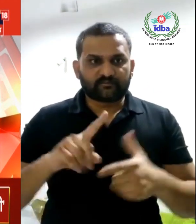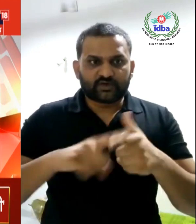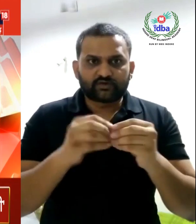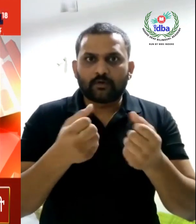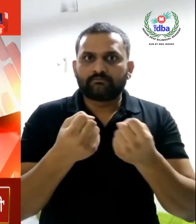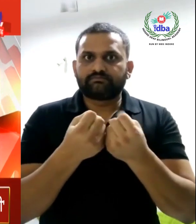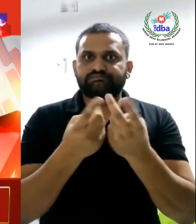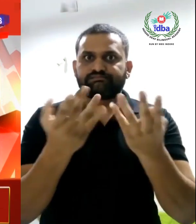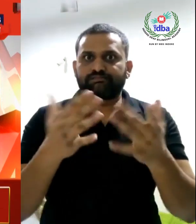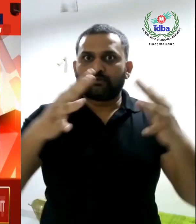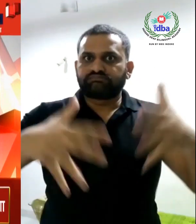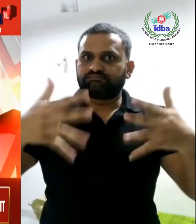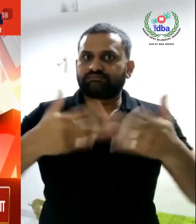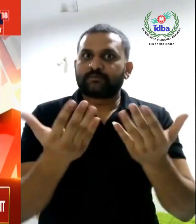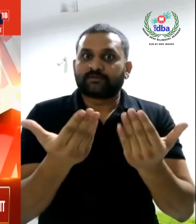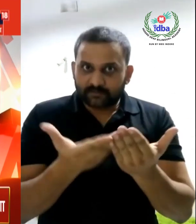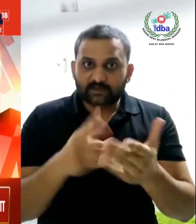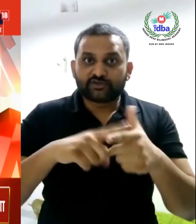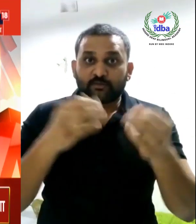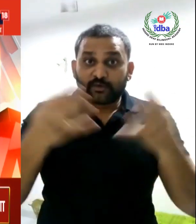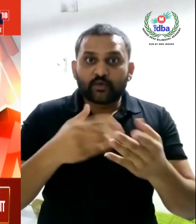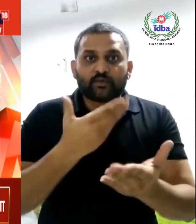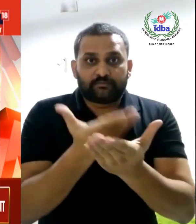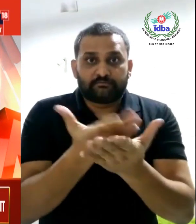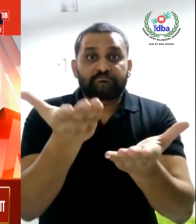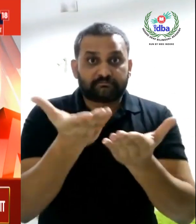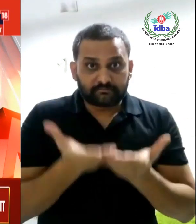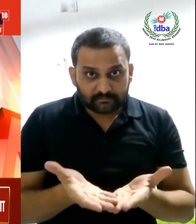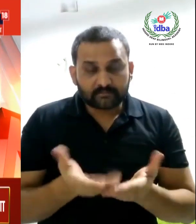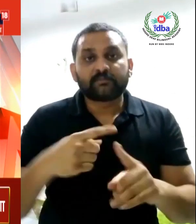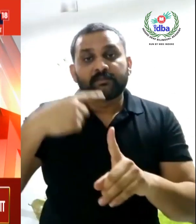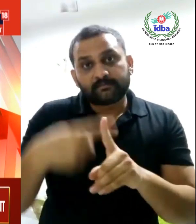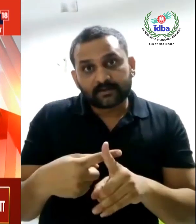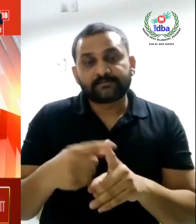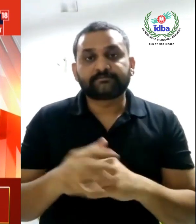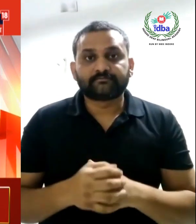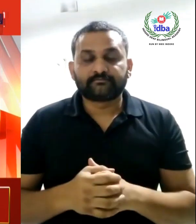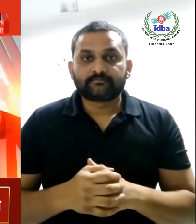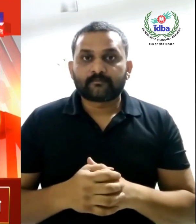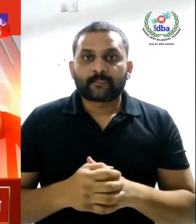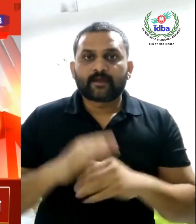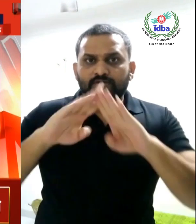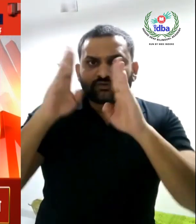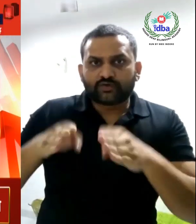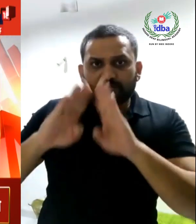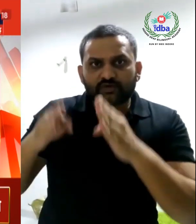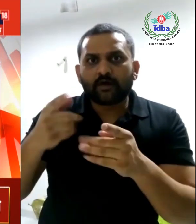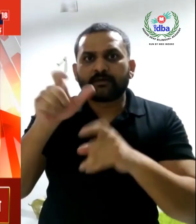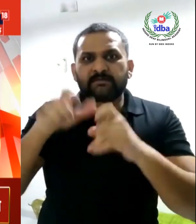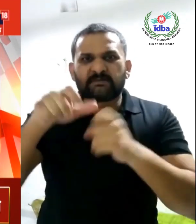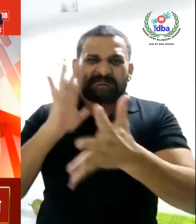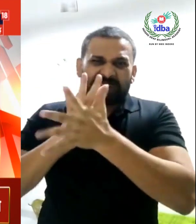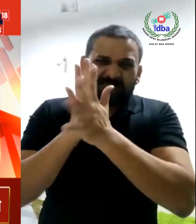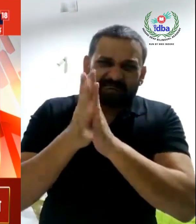रोजगार के नए अवसर उपलब्ध होंगे, निर्मित होंगे, और दूसरी ओर दुकानों में अनावश्यक